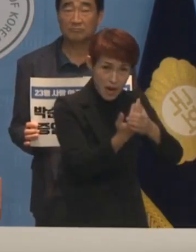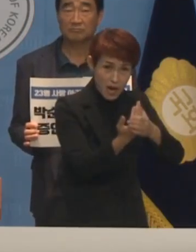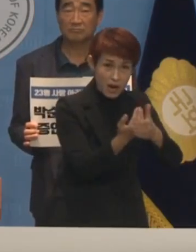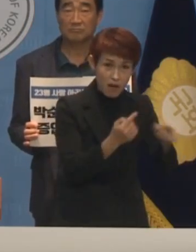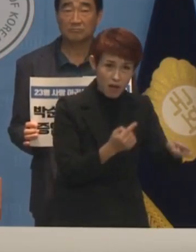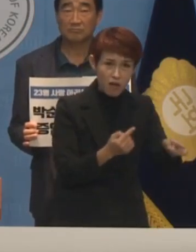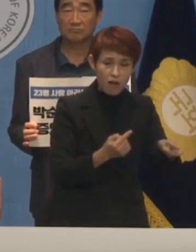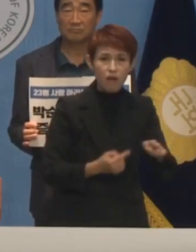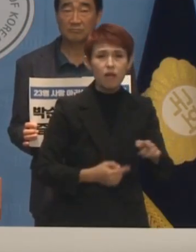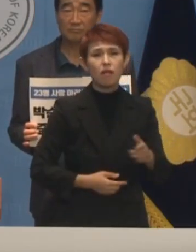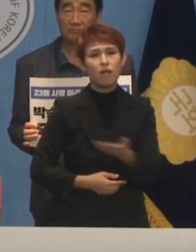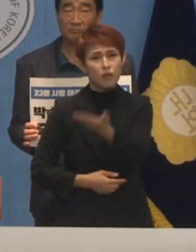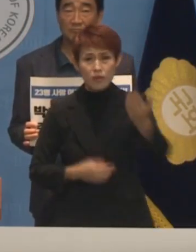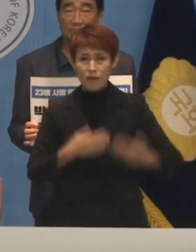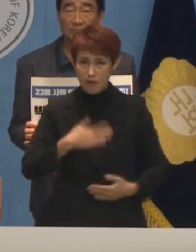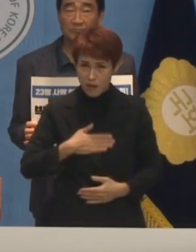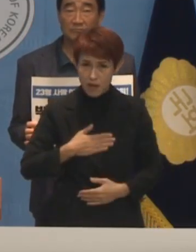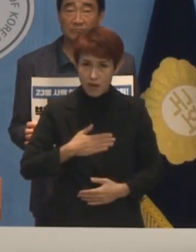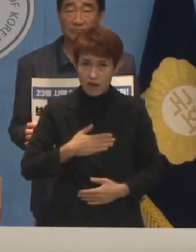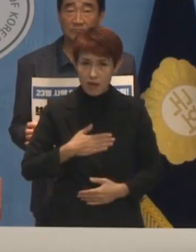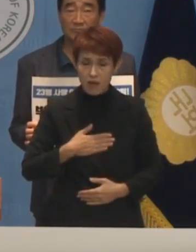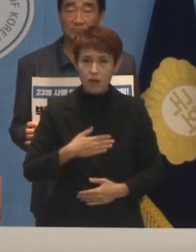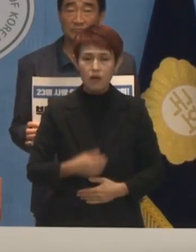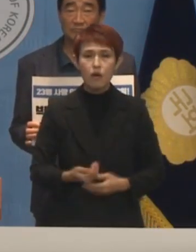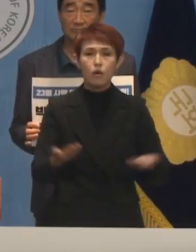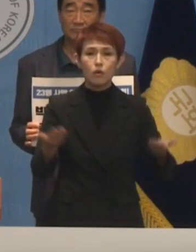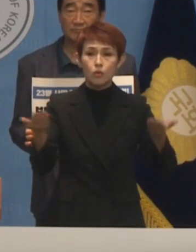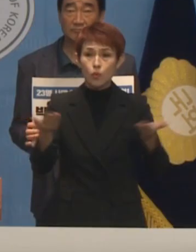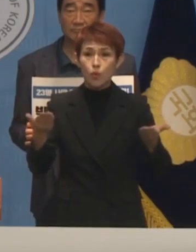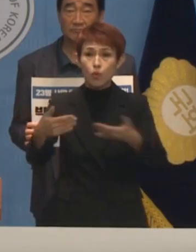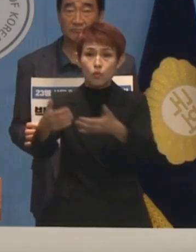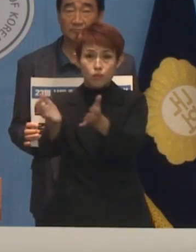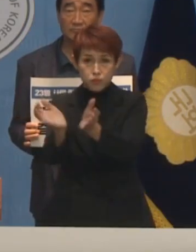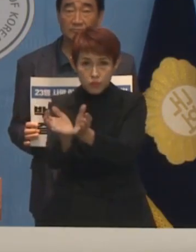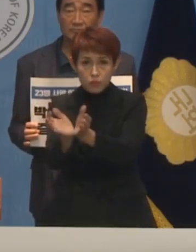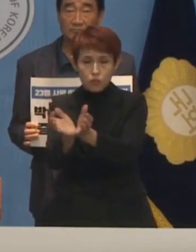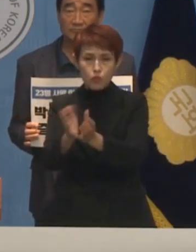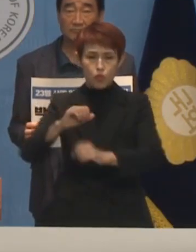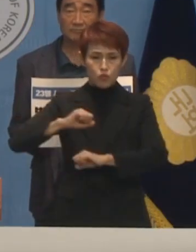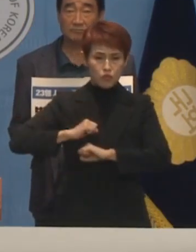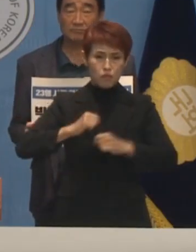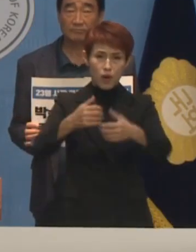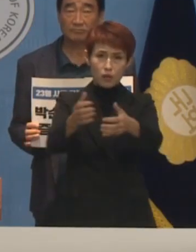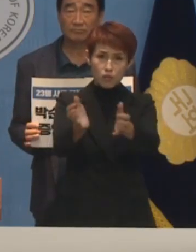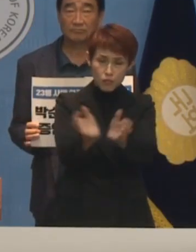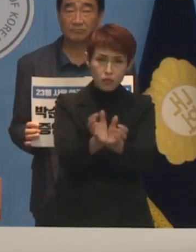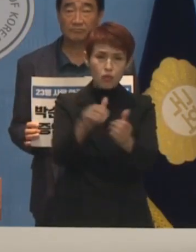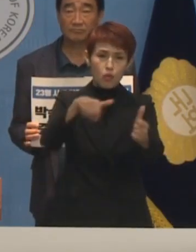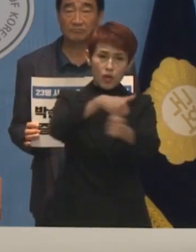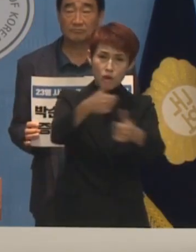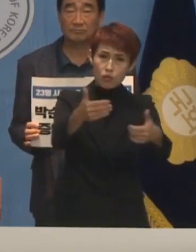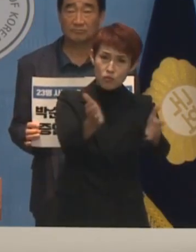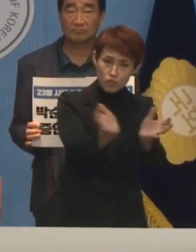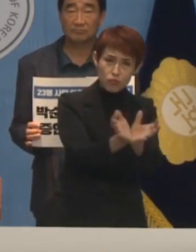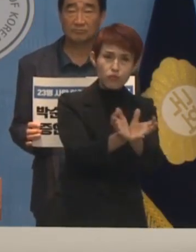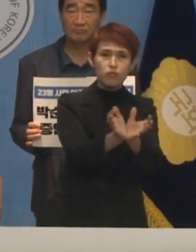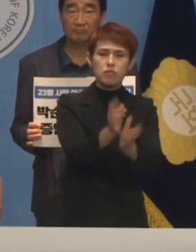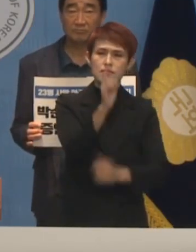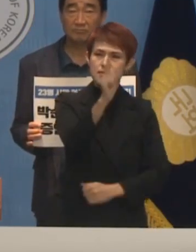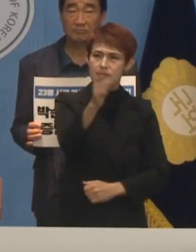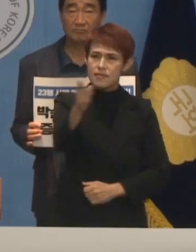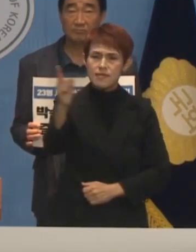분들이 다 아시다시피 노동부와 그리고 국방부, 환경부,